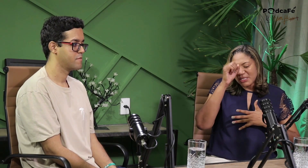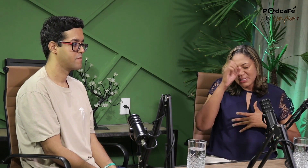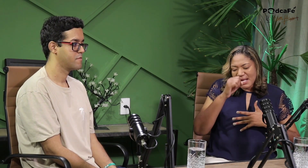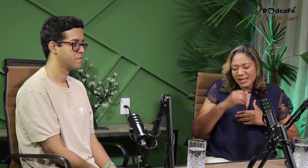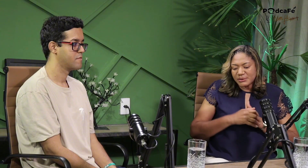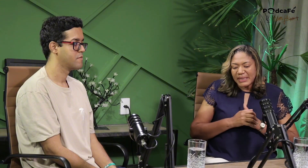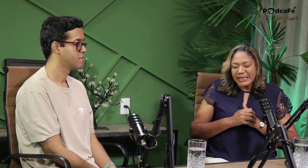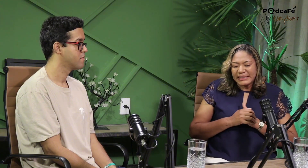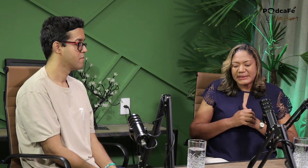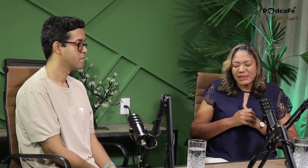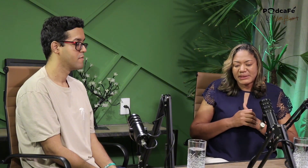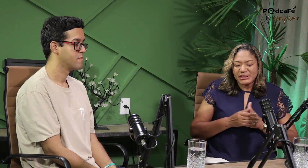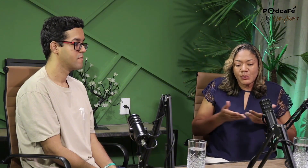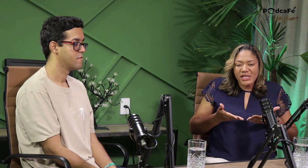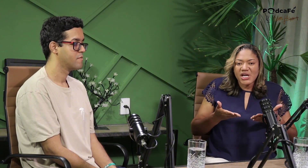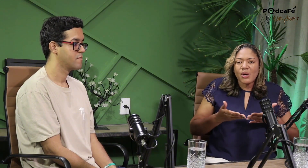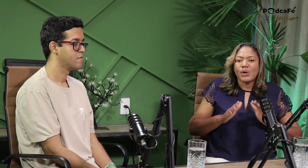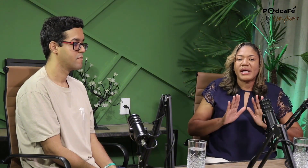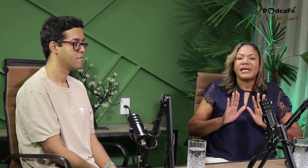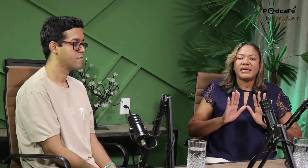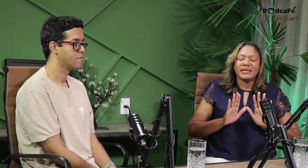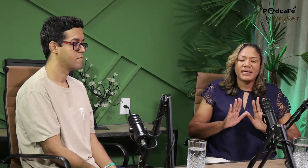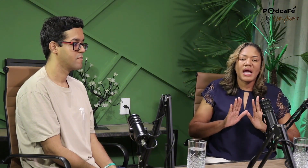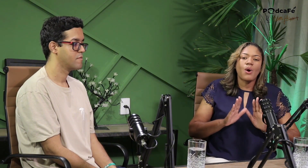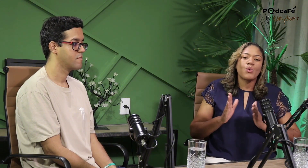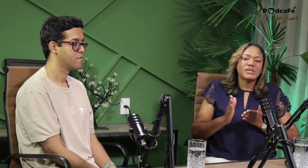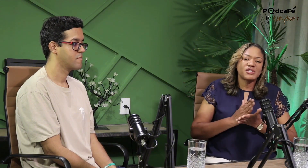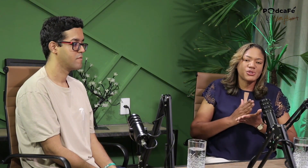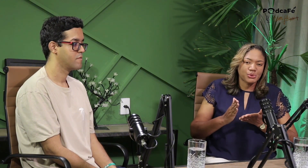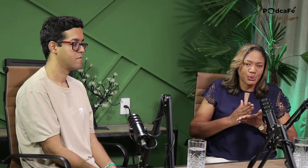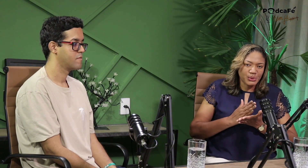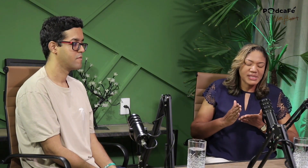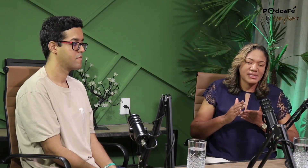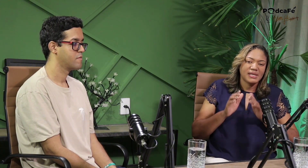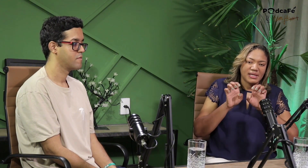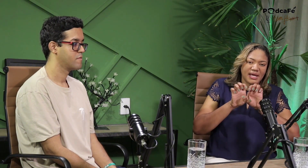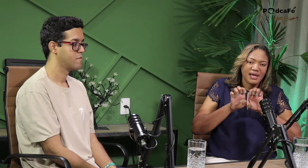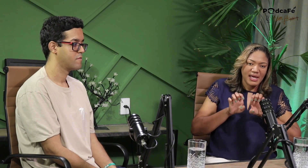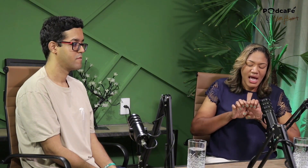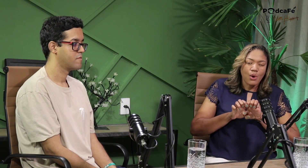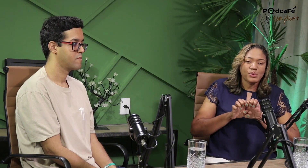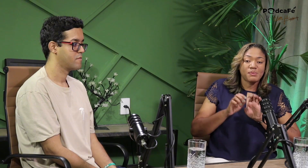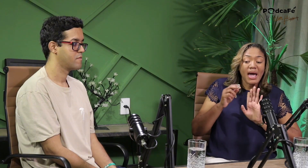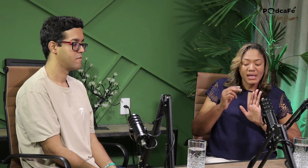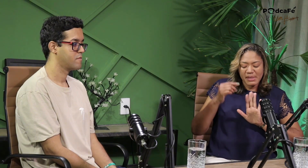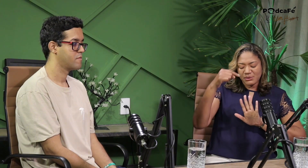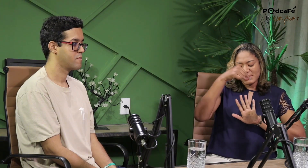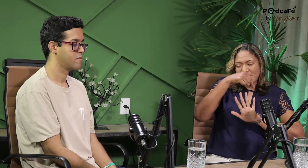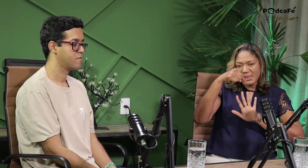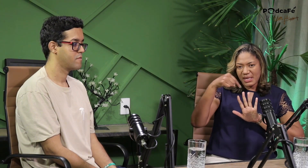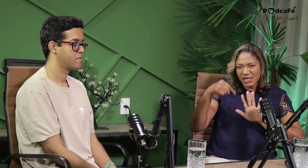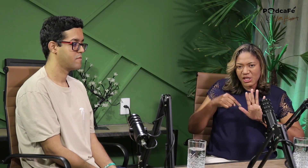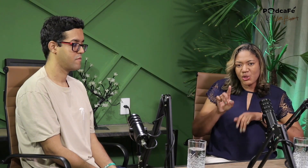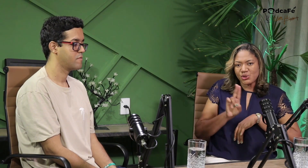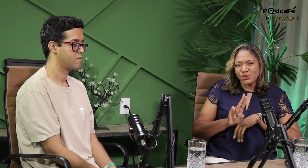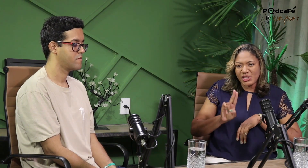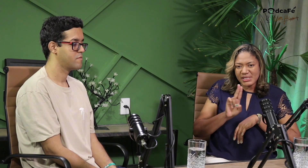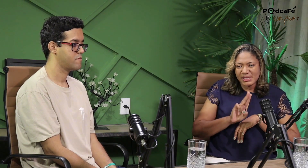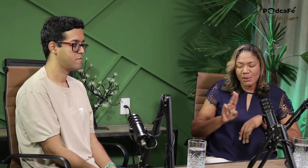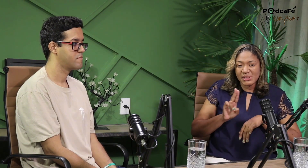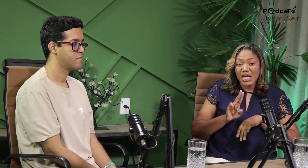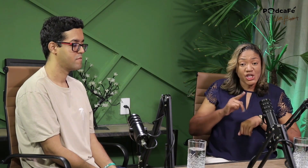esse aprendizado, então, assim, não é de agora. E algumas estruturas, né, alguns parâmetros também que